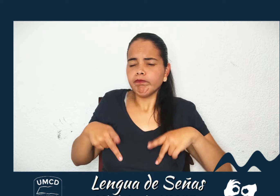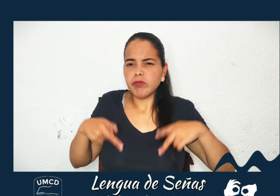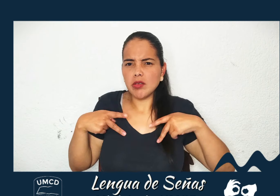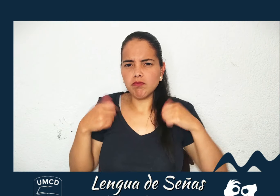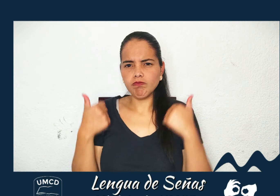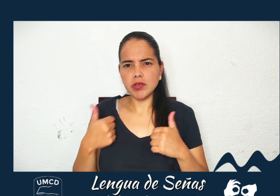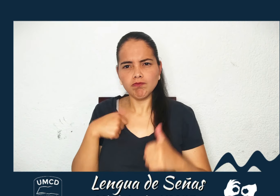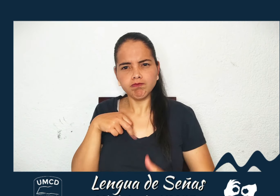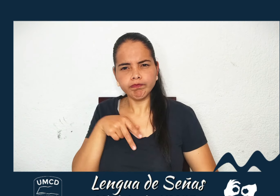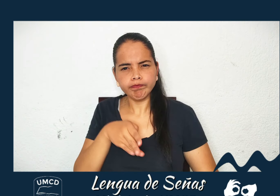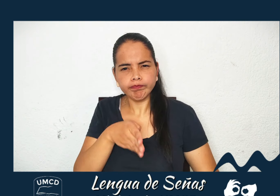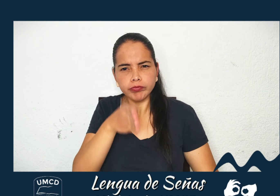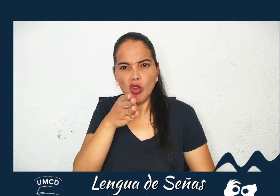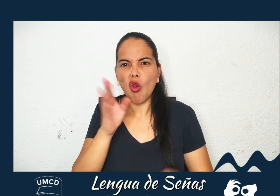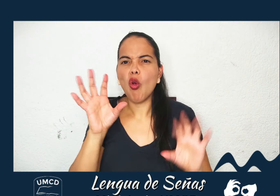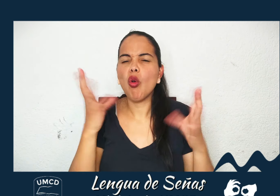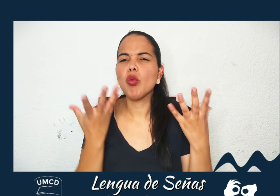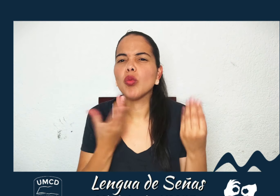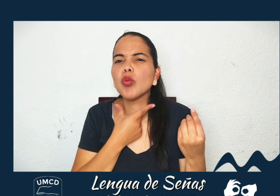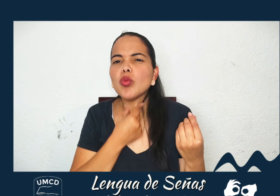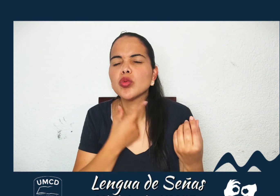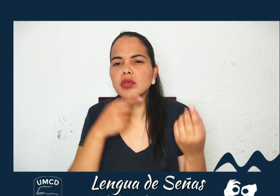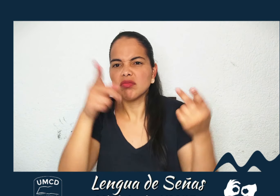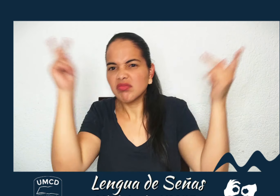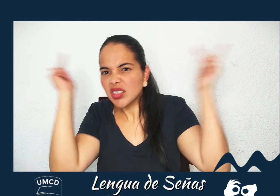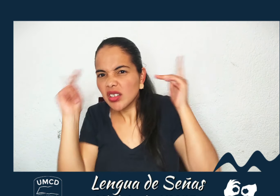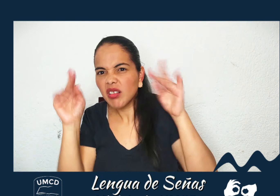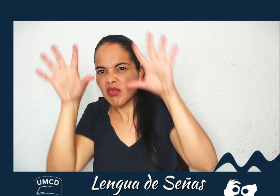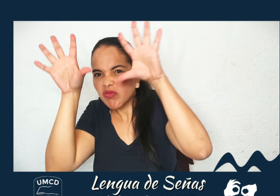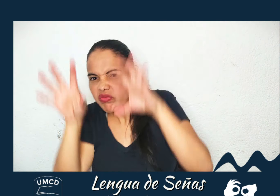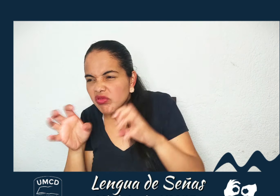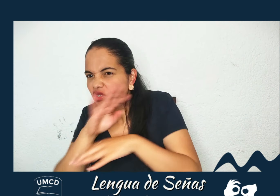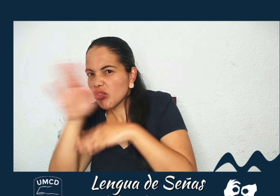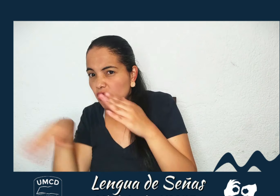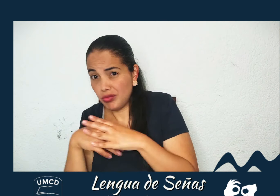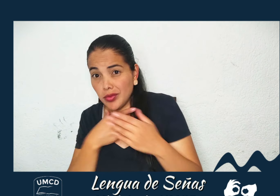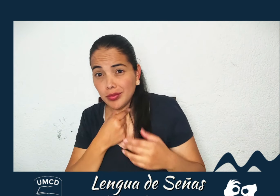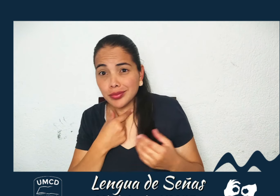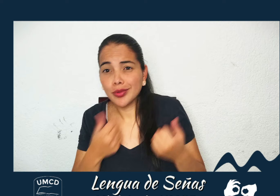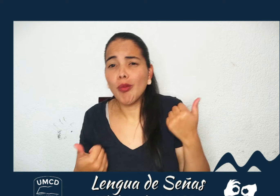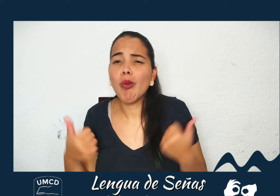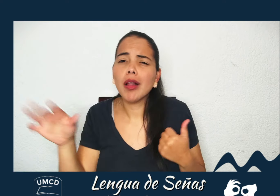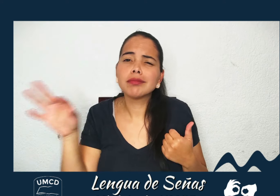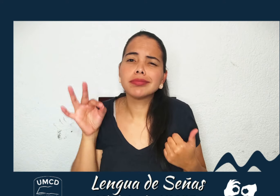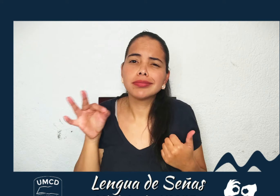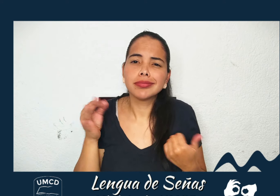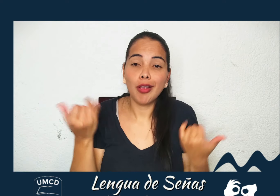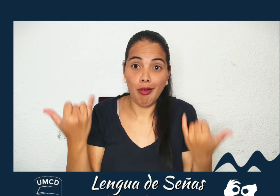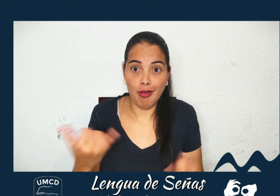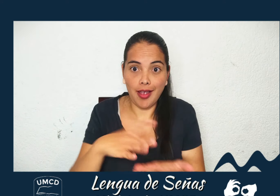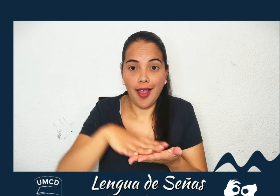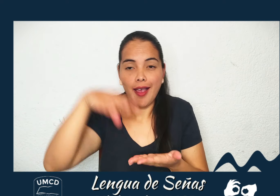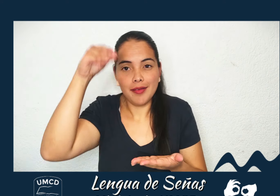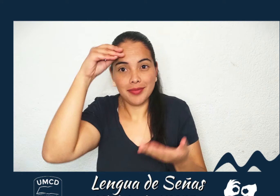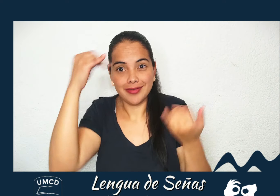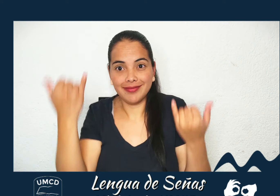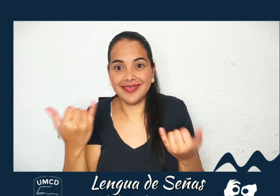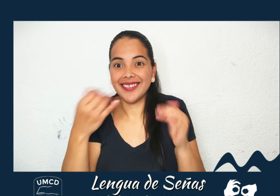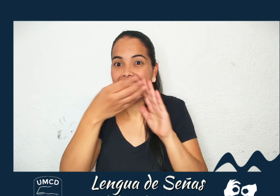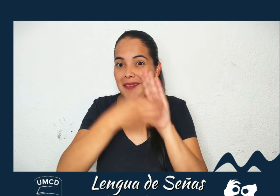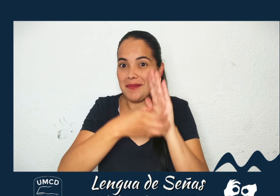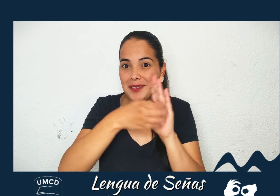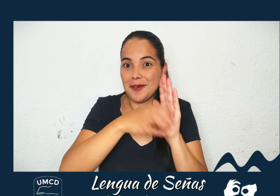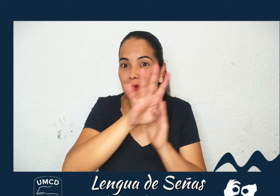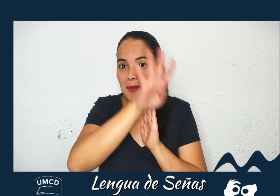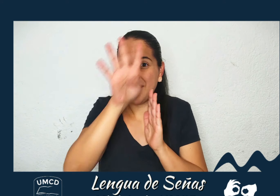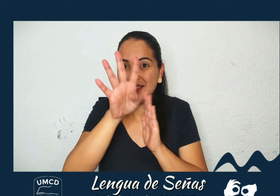caminar derecho, para andar por la senda de justicia y para no caer en tropiezo. Vamos a ver lo que el pasaje aquí en el